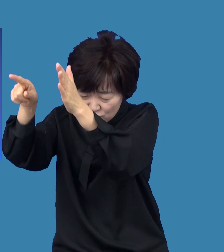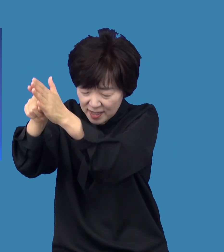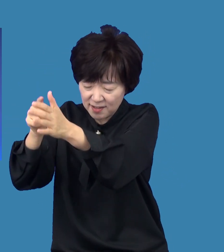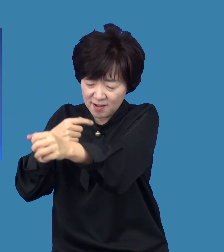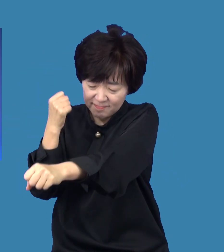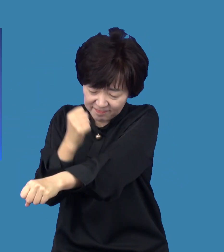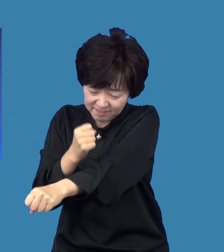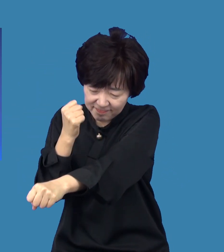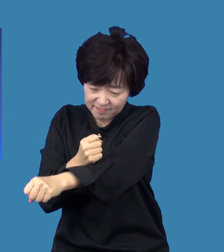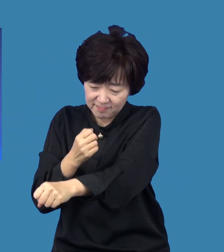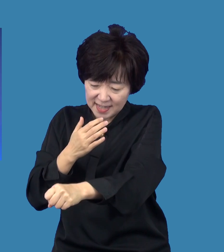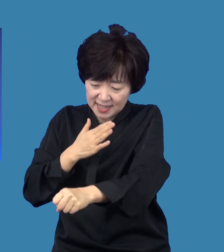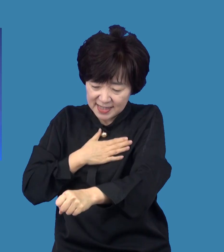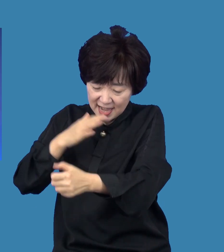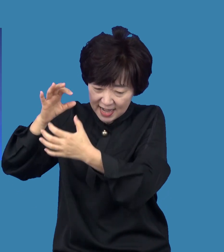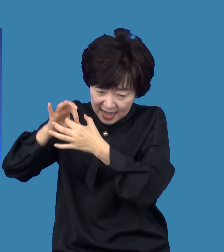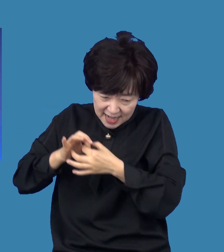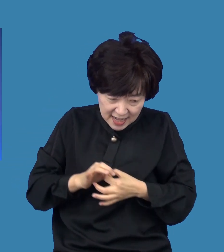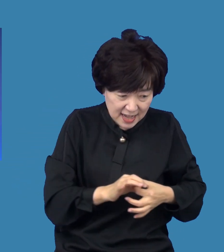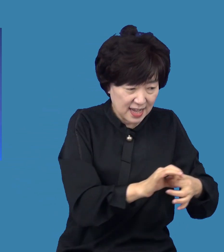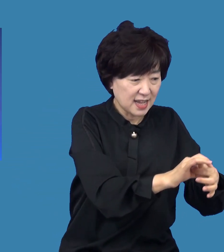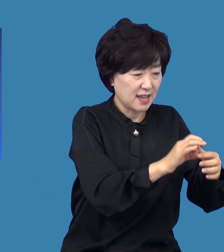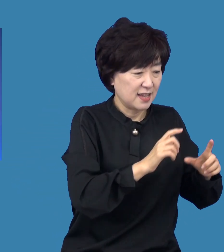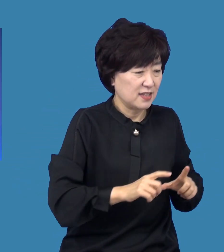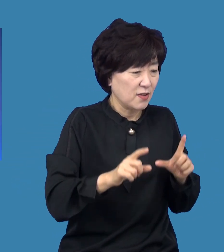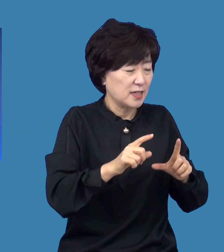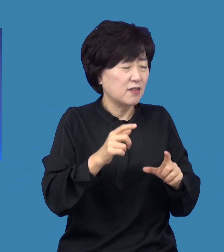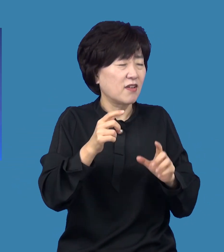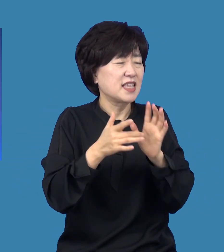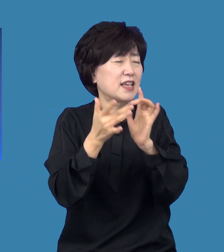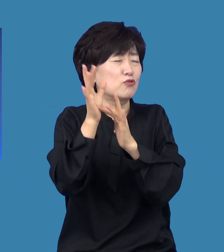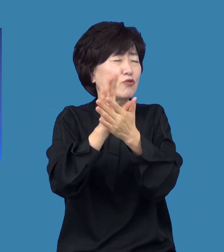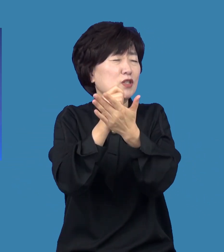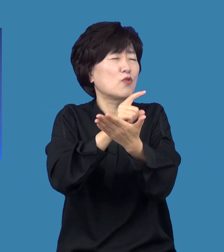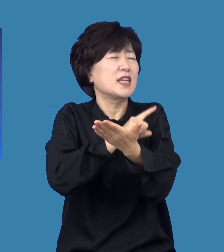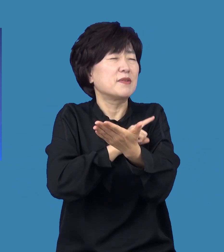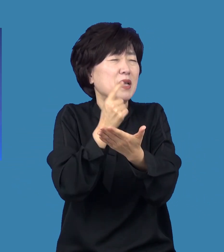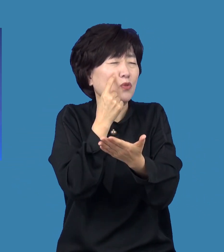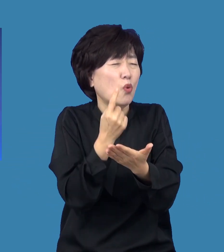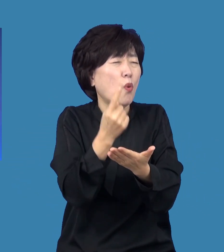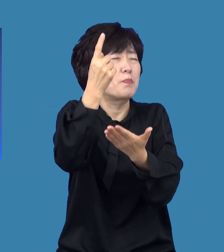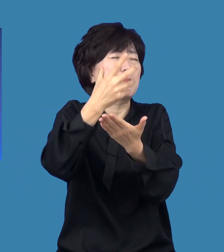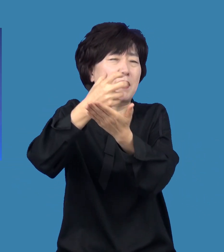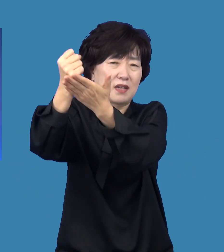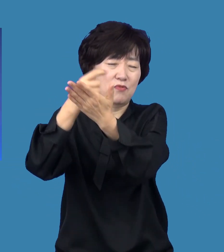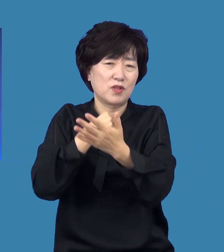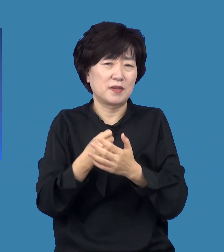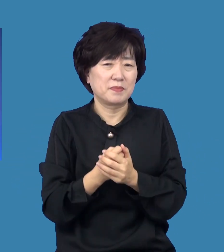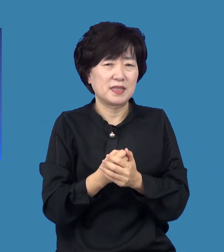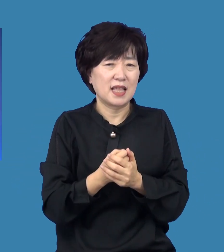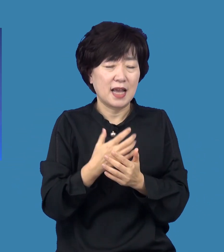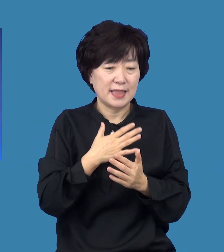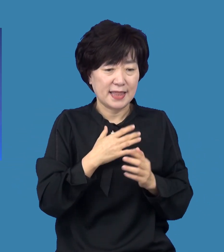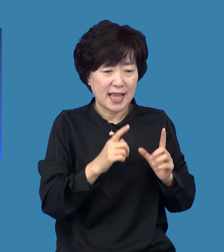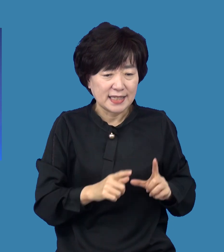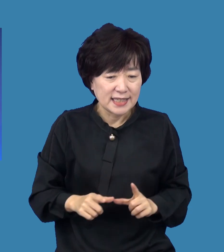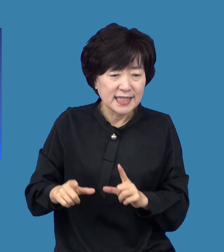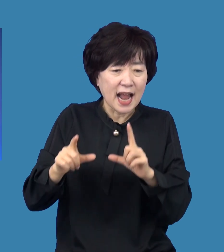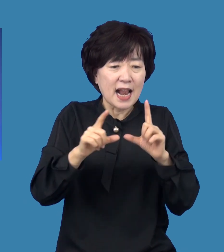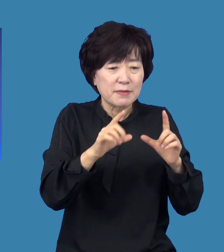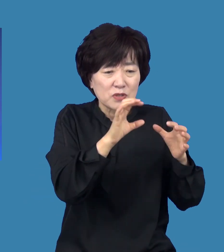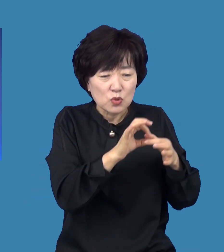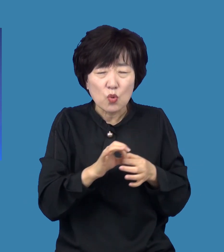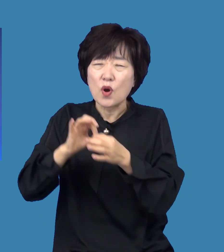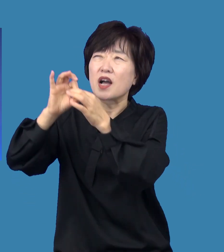가운데 예수 그리스도의 이름이 존귀히 되기를 원합니다. 어떻게든지 나의 삶을 통해서 예수의 이름이 높임을